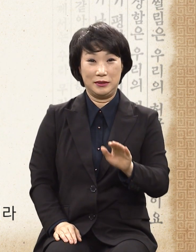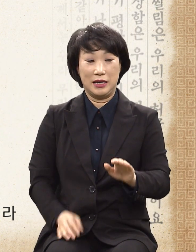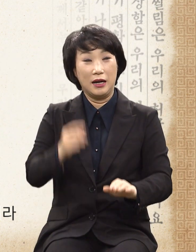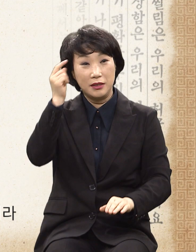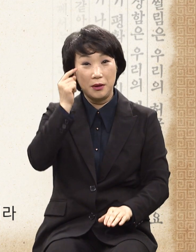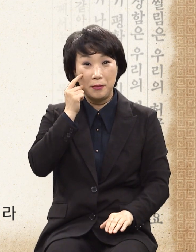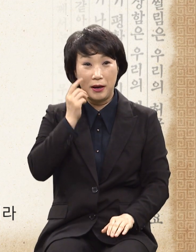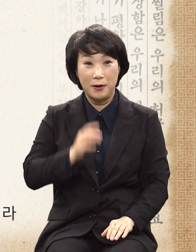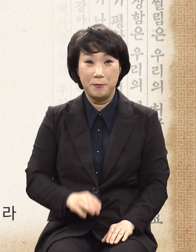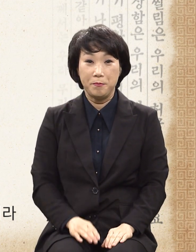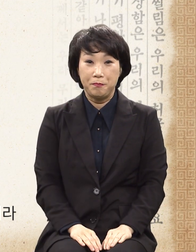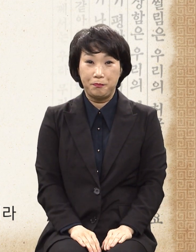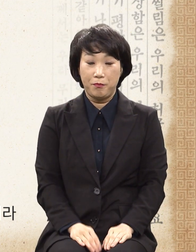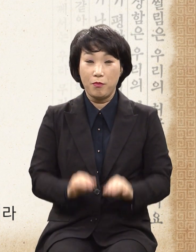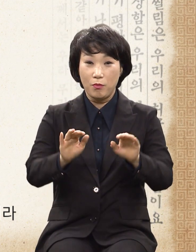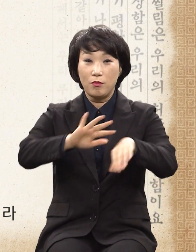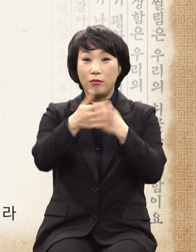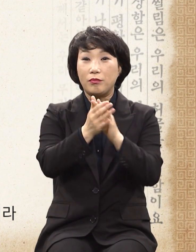보세요.